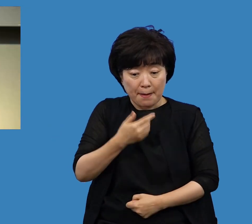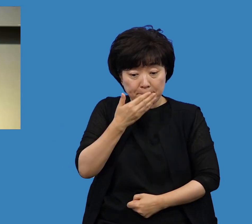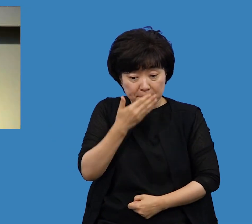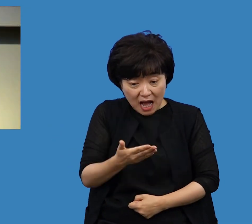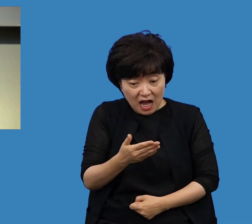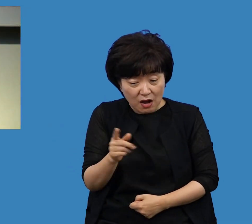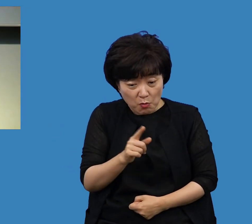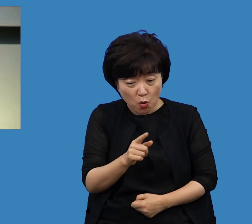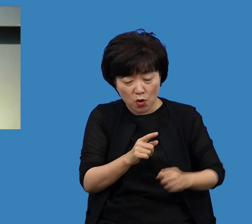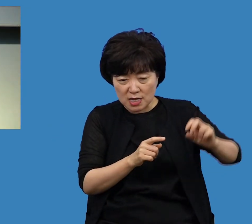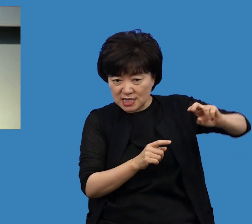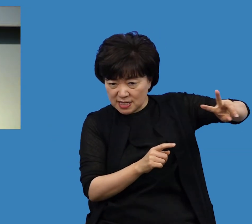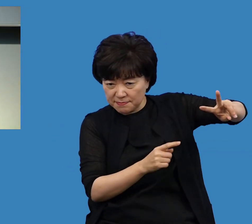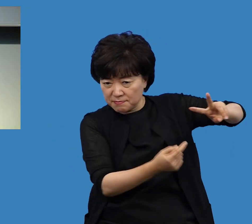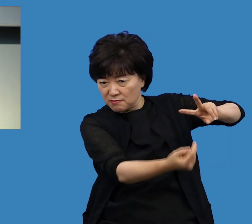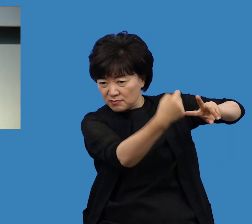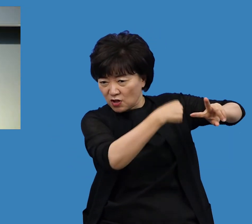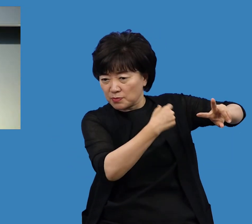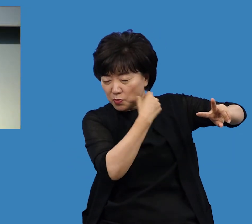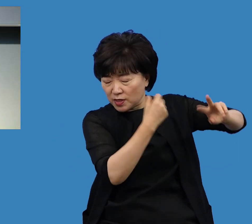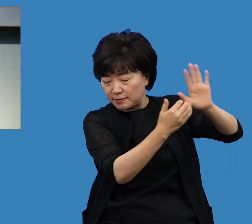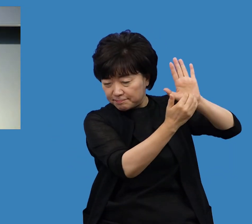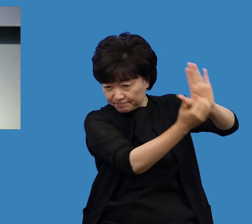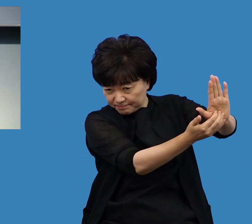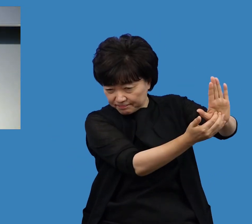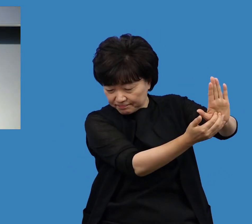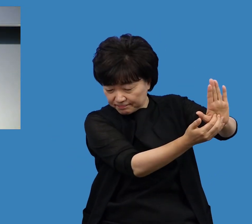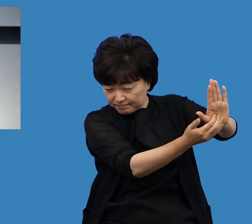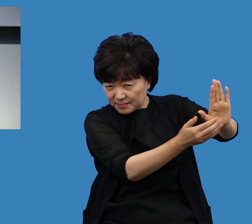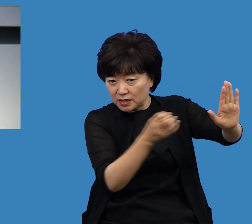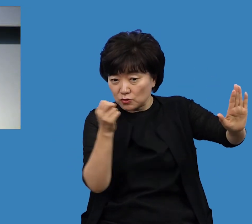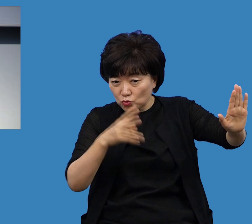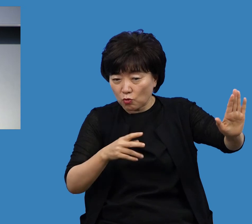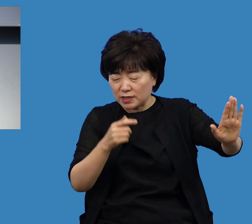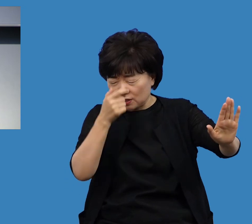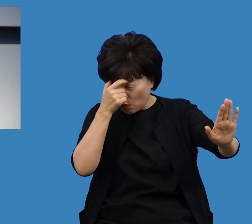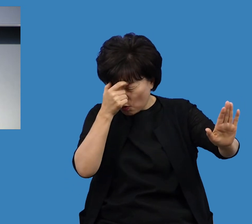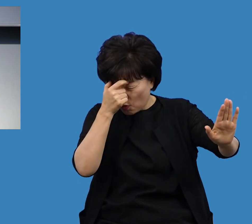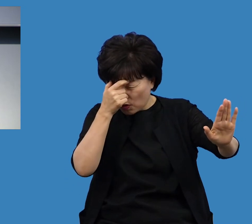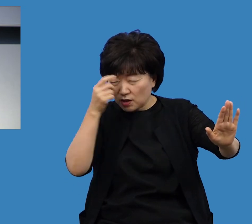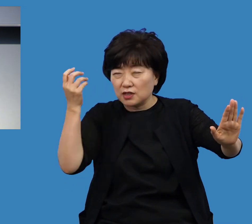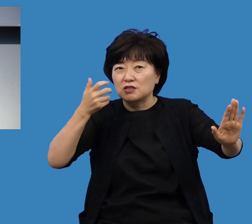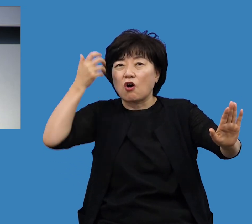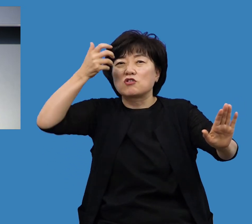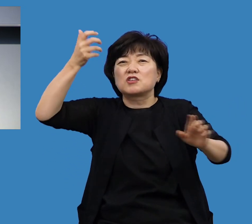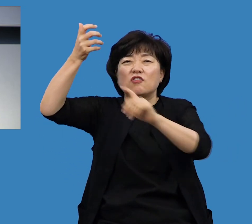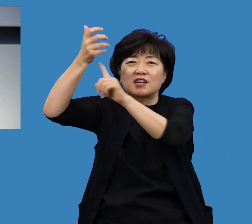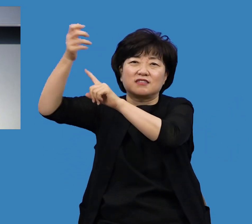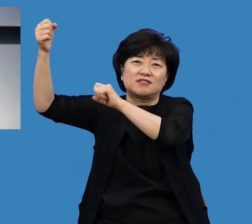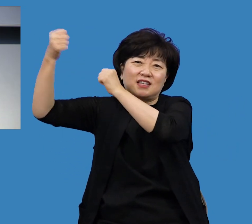않는 것뿐입니다. 그 이상의 싸움은 누가 싸우시는 거예요? 성령께서 싸우시는 거예요.